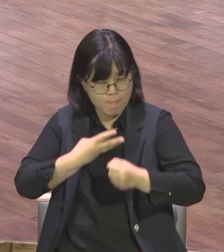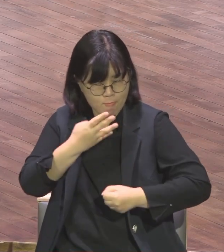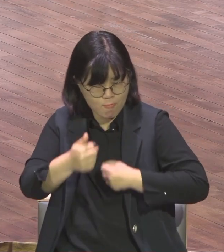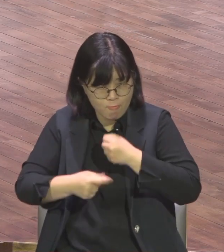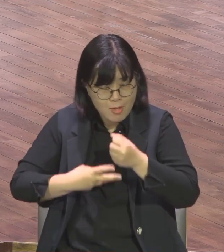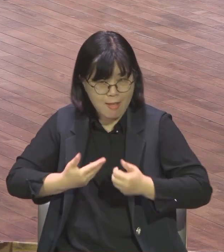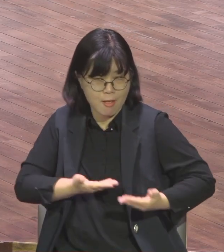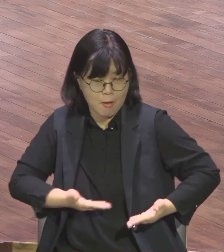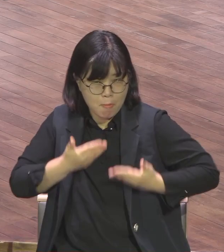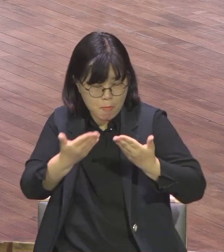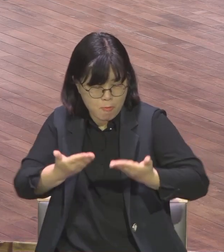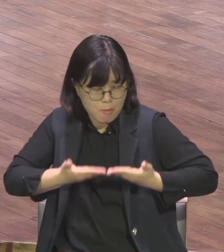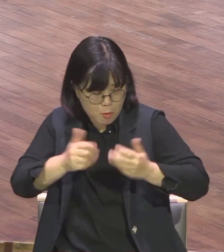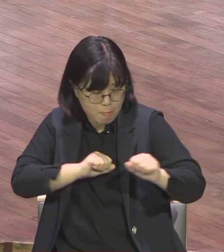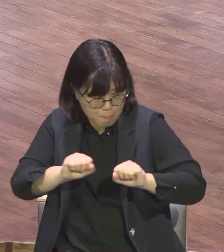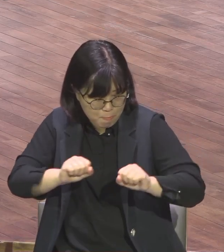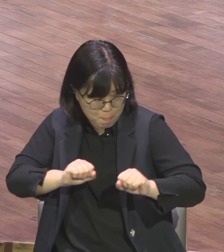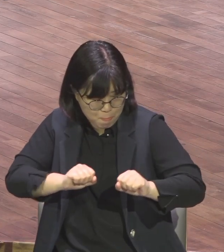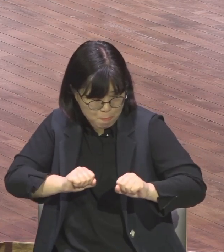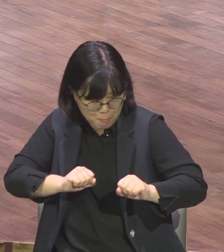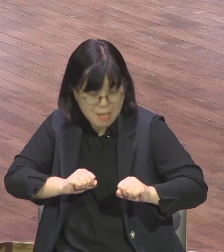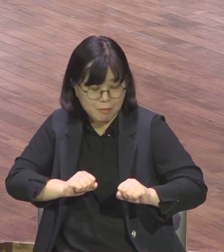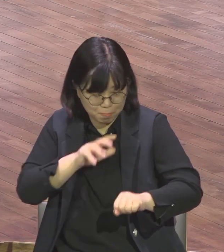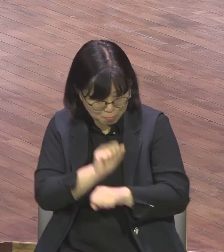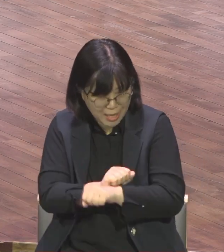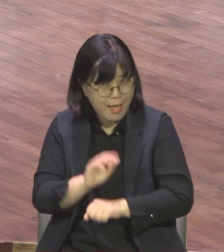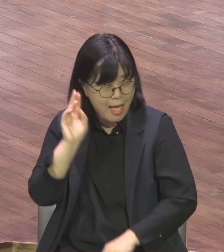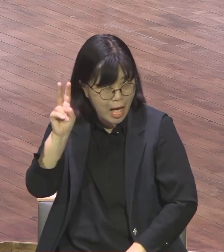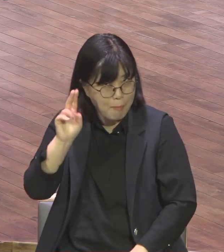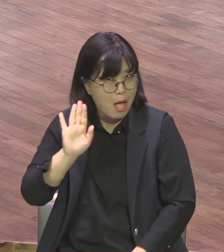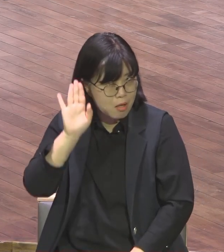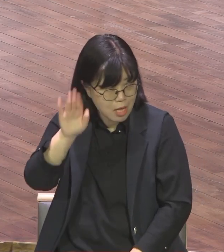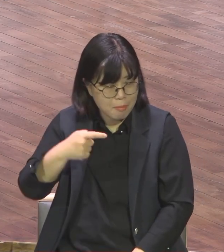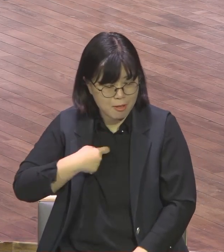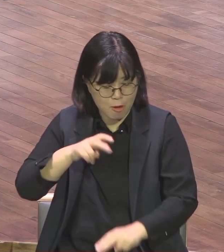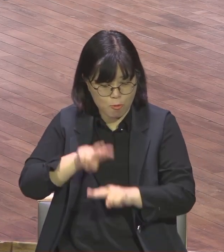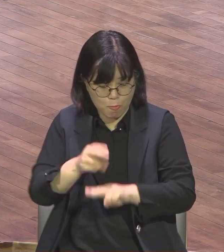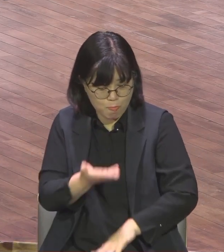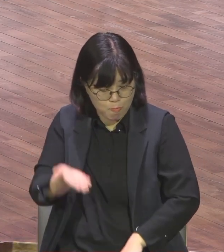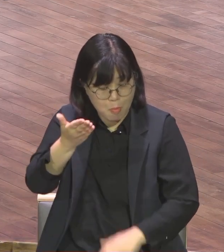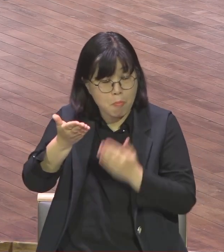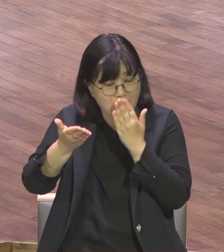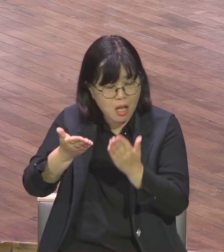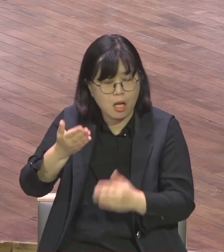해주면 목사님이 뭘 모르네. 시험 들어버려요. 안 나버려요. 그런데